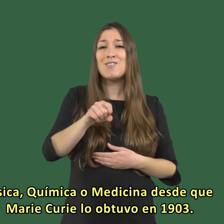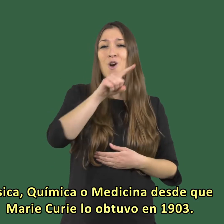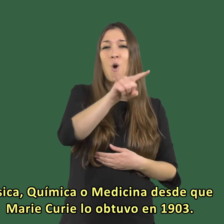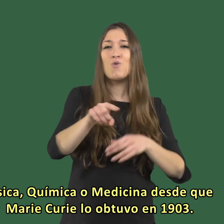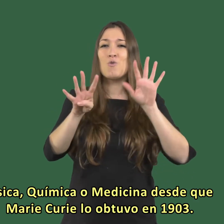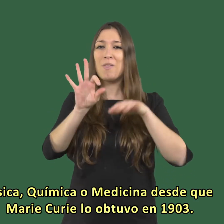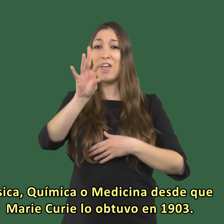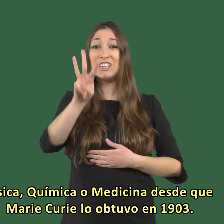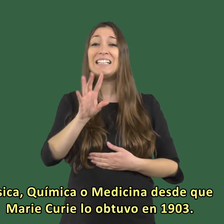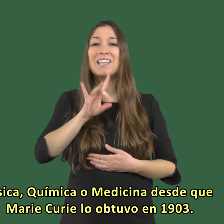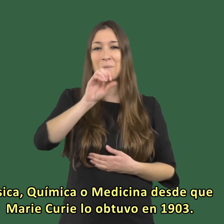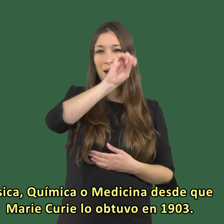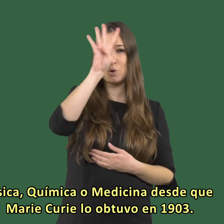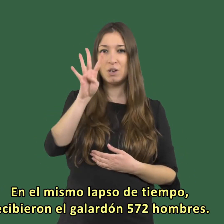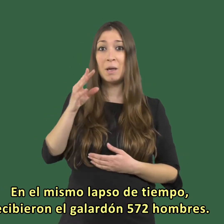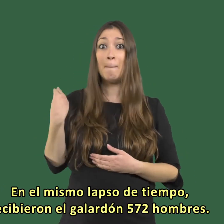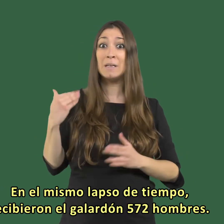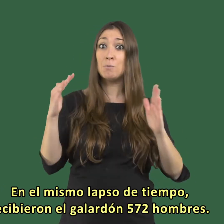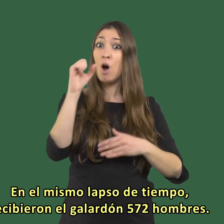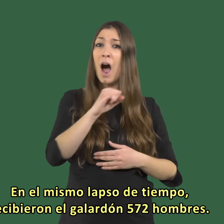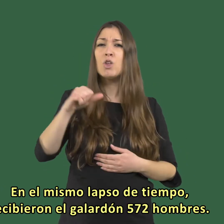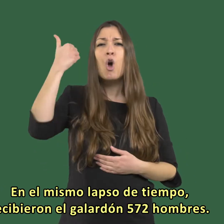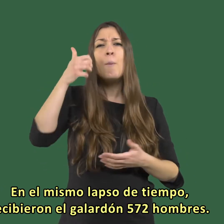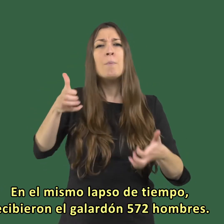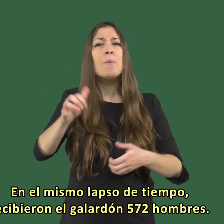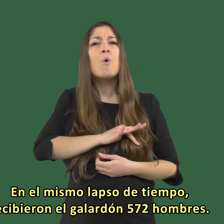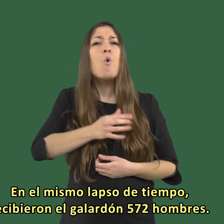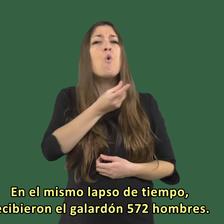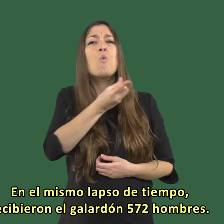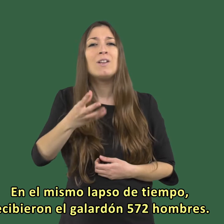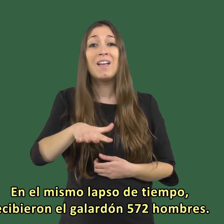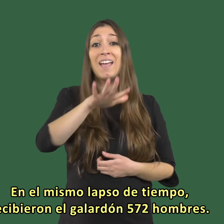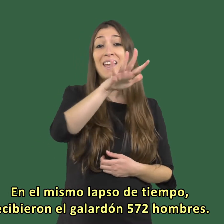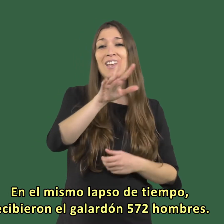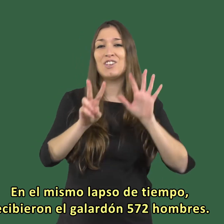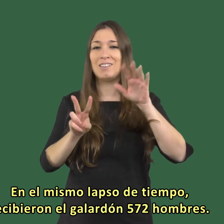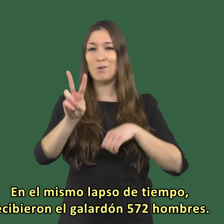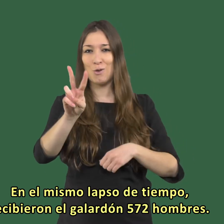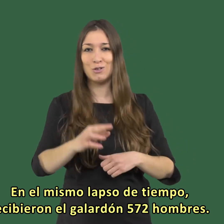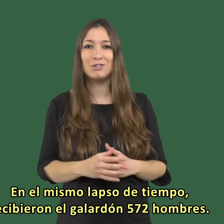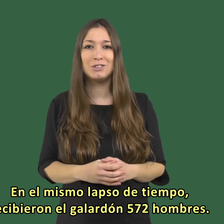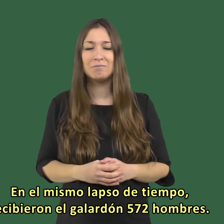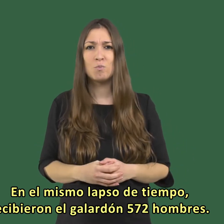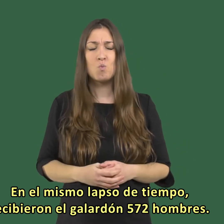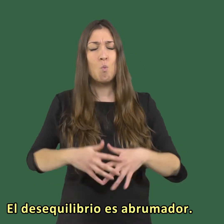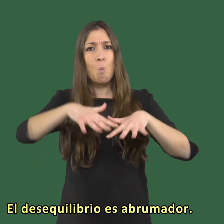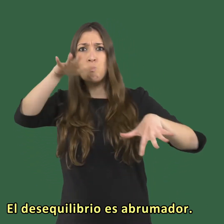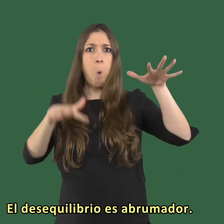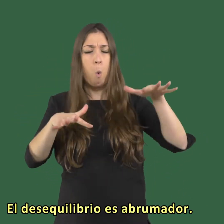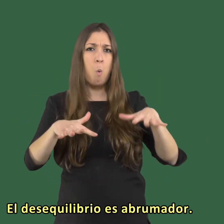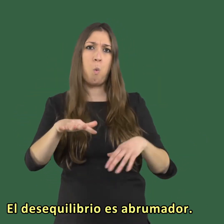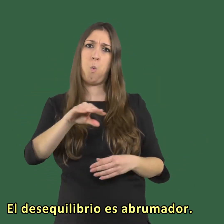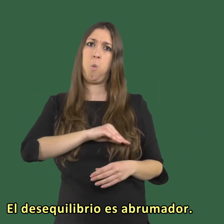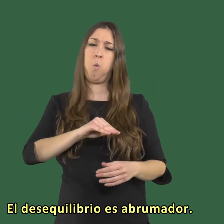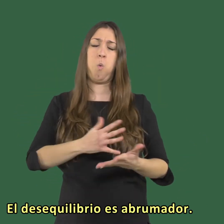Marie Curie lo obtuvo en 1903. En el mismo lapso de tiempo recibieron el galardón 572 hombres. El